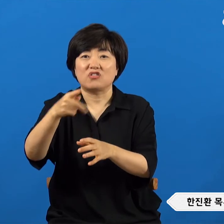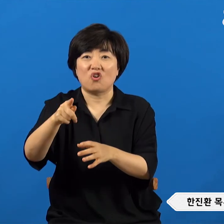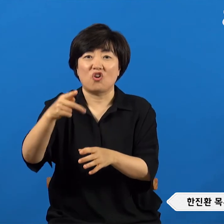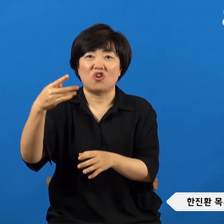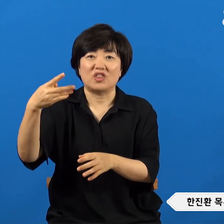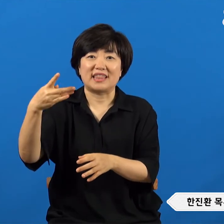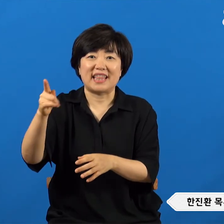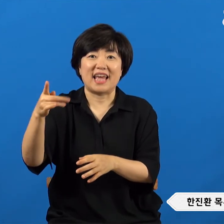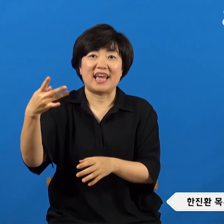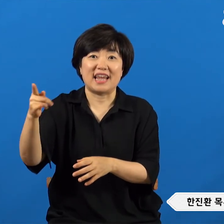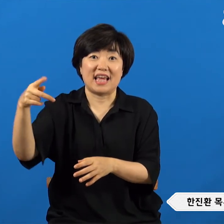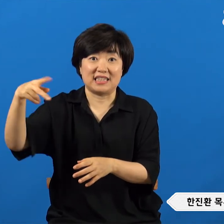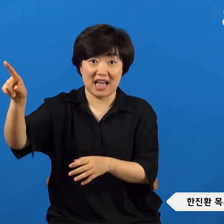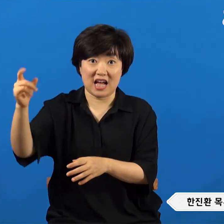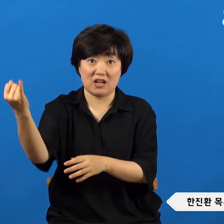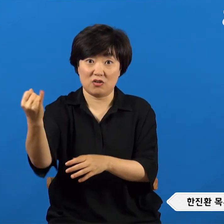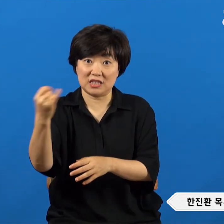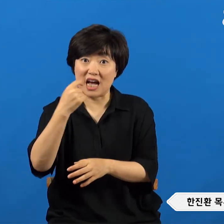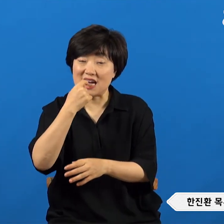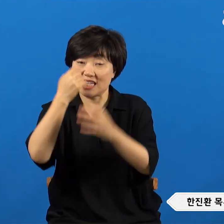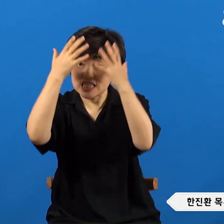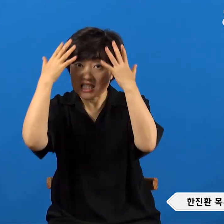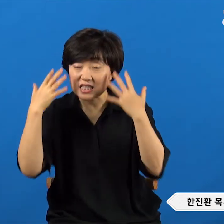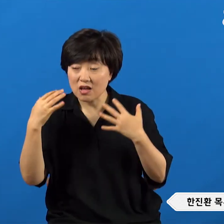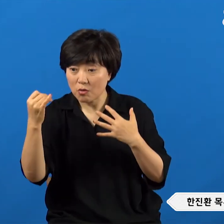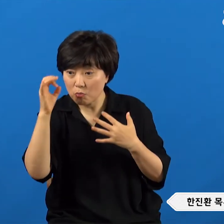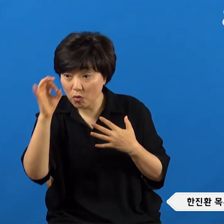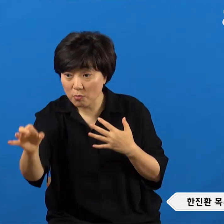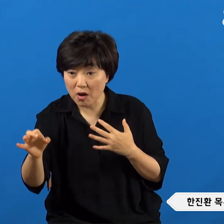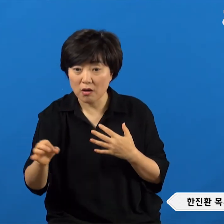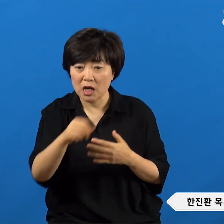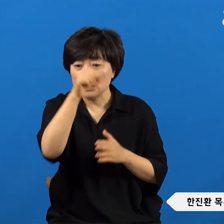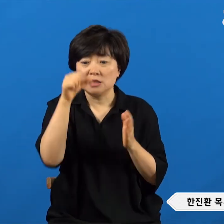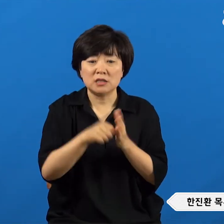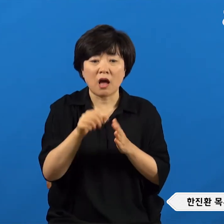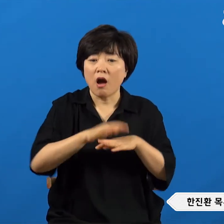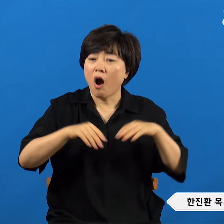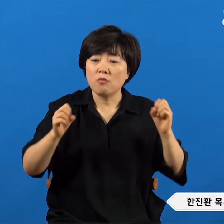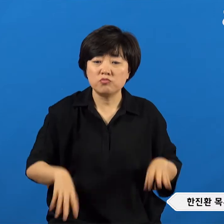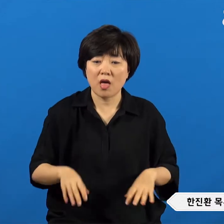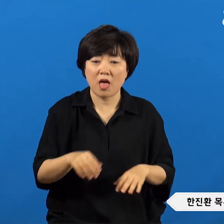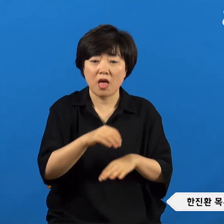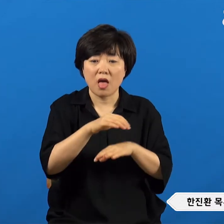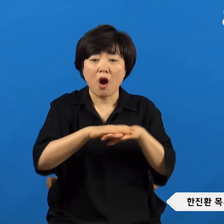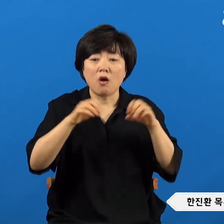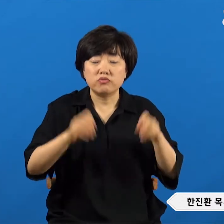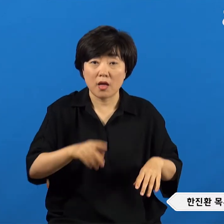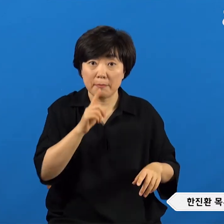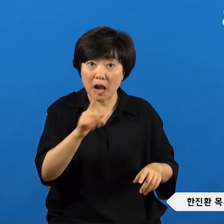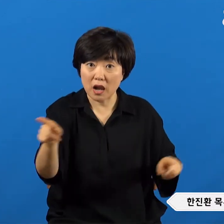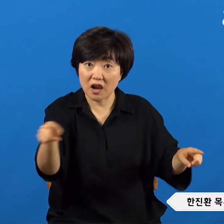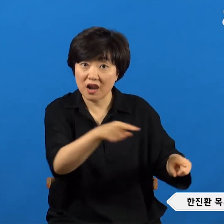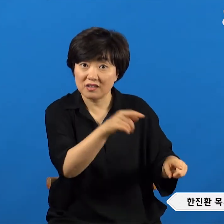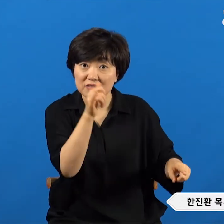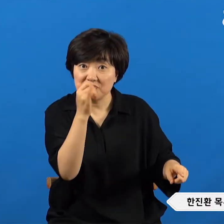읽어보면 인생이 짧다고 허무하다고 탄식하는 거 한 번도 그렇게 한 적이